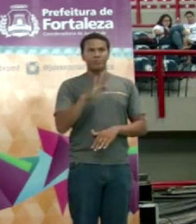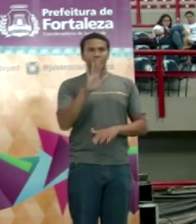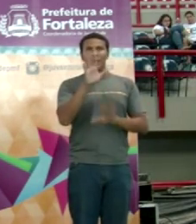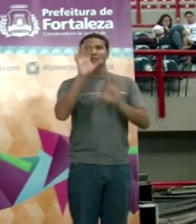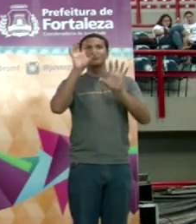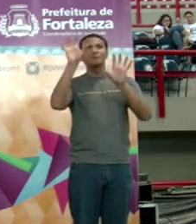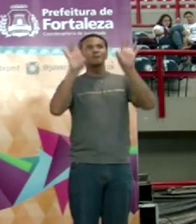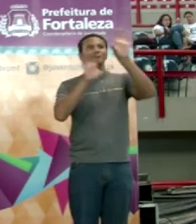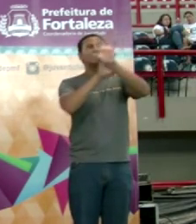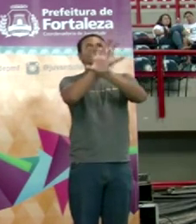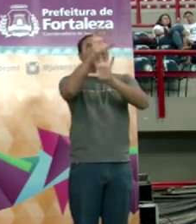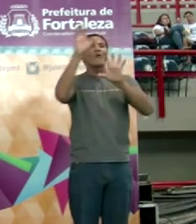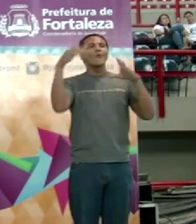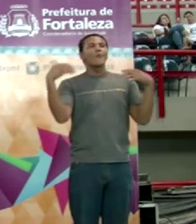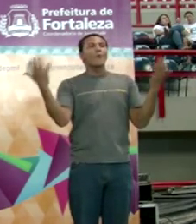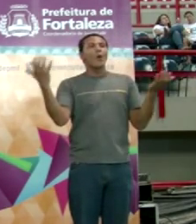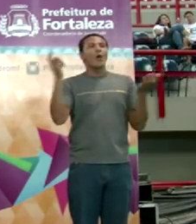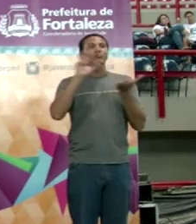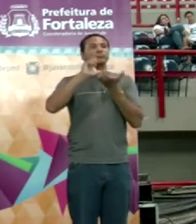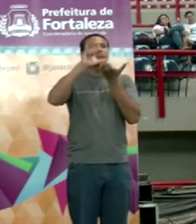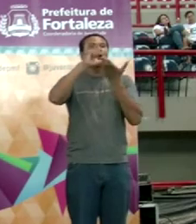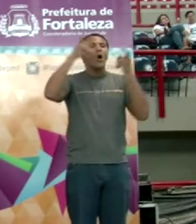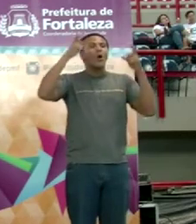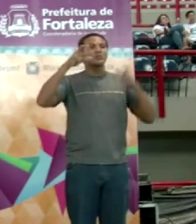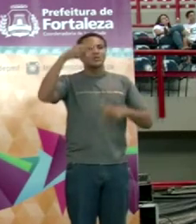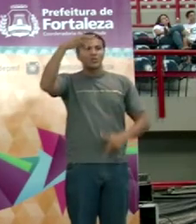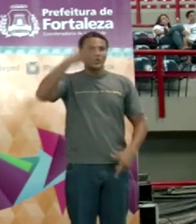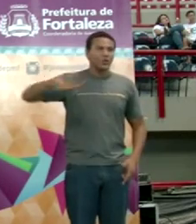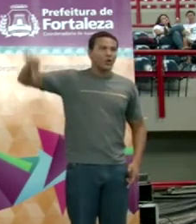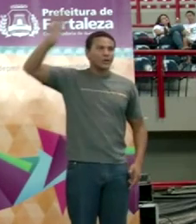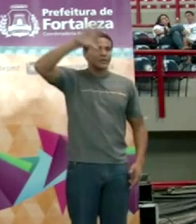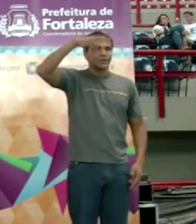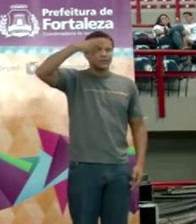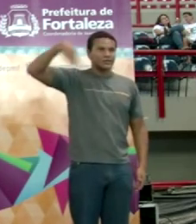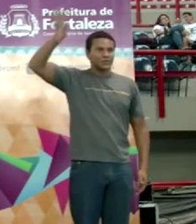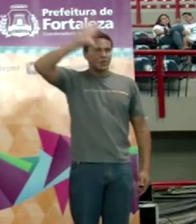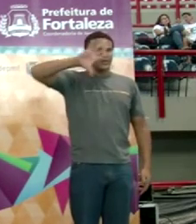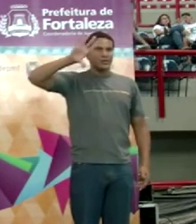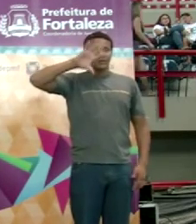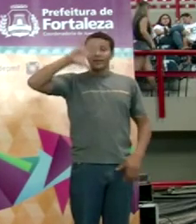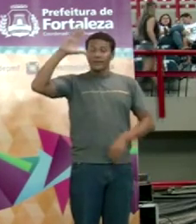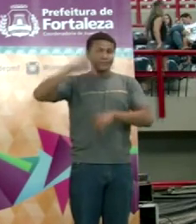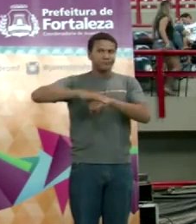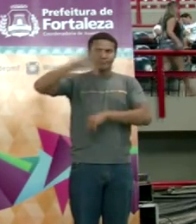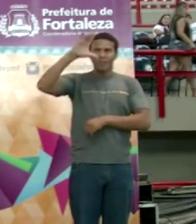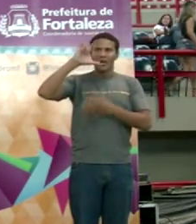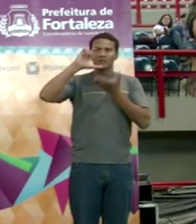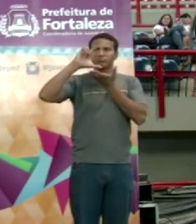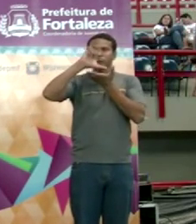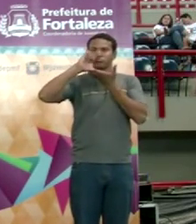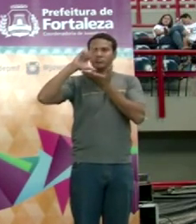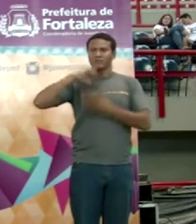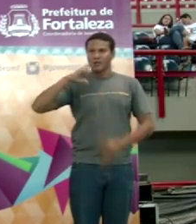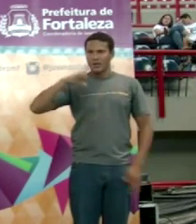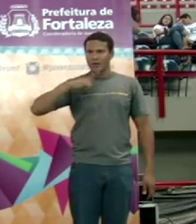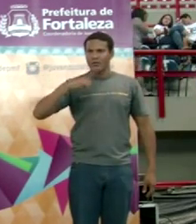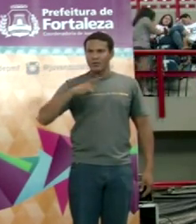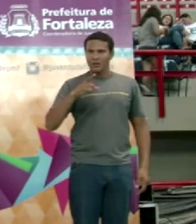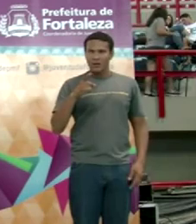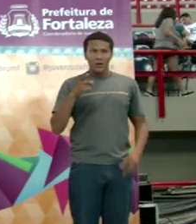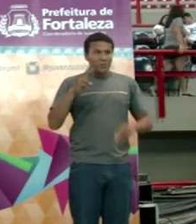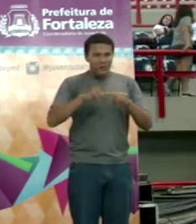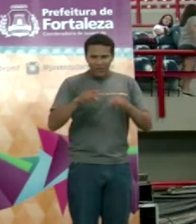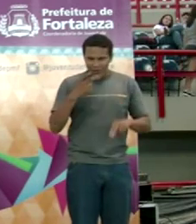crack é exatamente a região Nordeste, tá? Então a gente precisa ter muito cuidado. Quando você ouvir a palavra